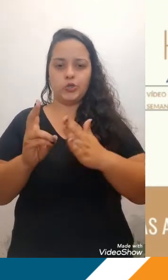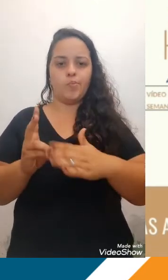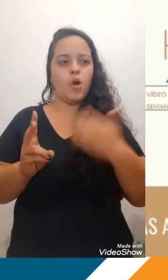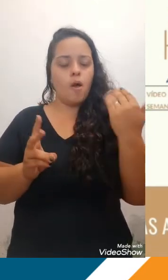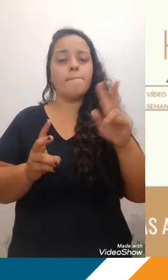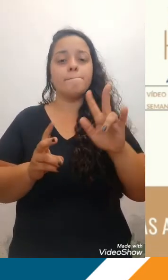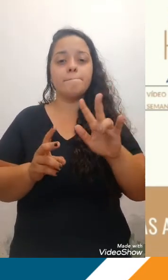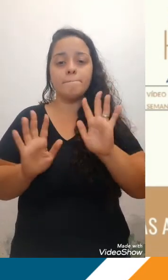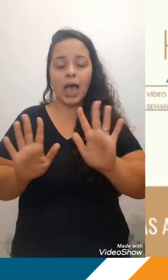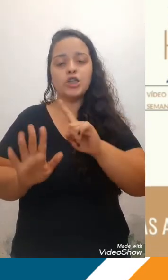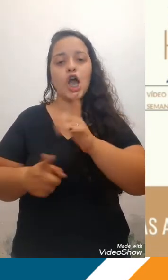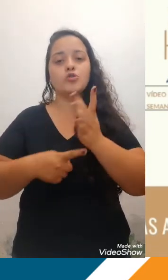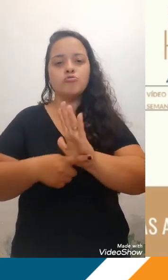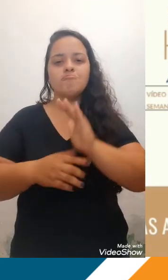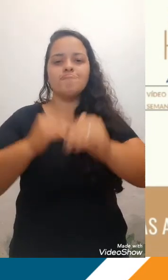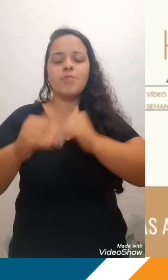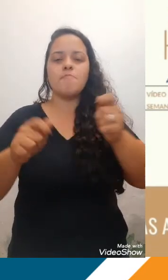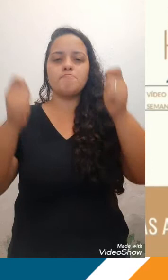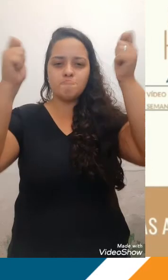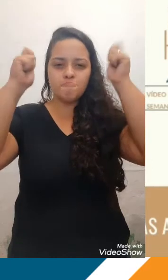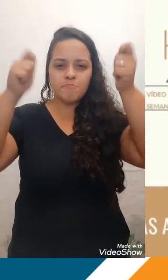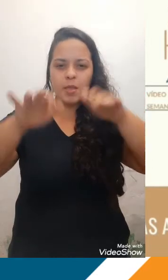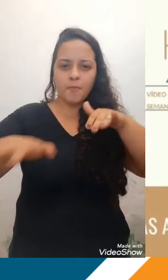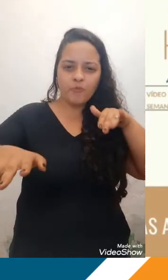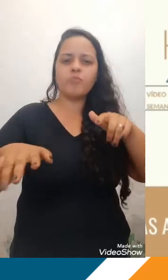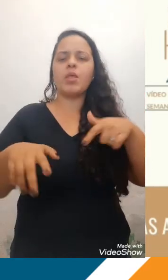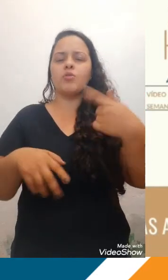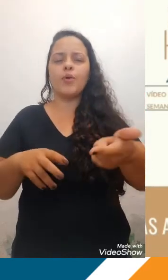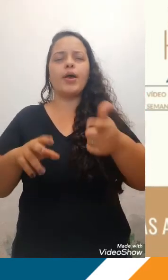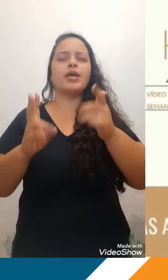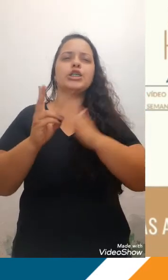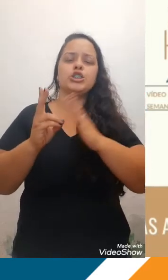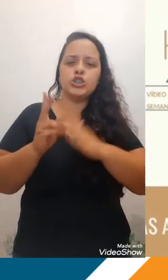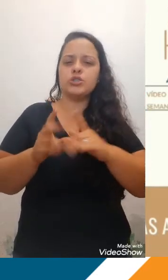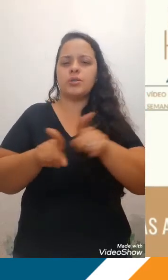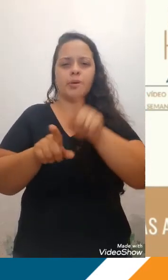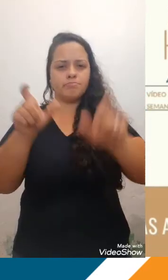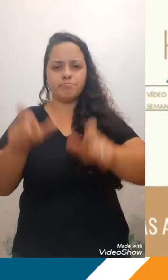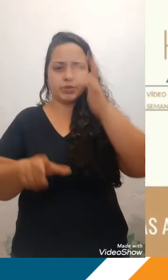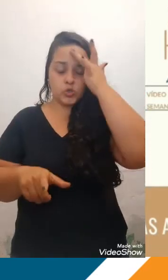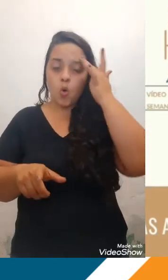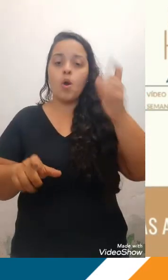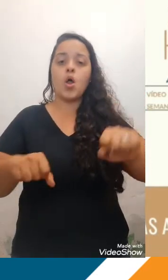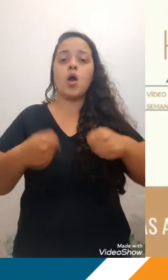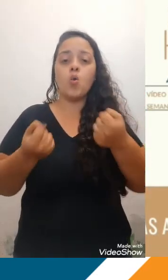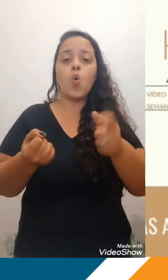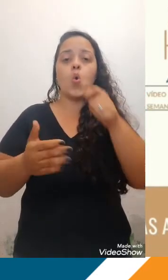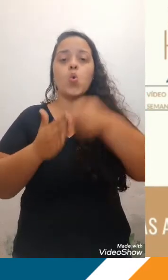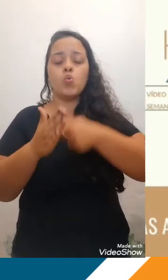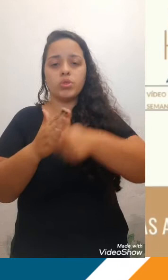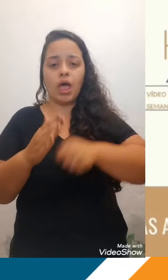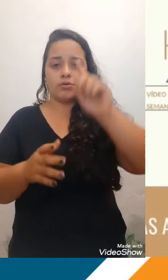inspirou muitos outros movimentos por parte de indígenas e de outros populares a lutarem por seus direitos, a reivindicarem